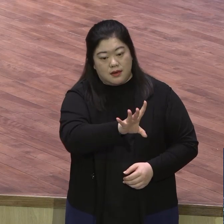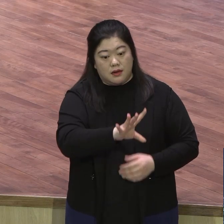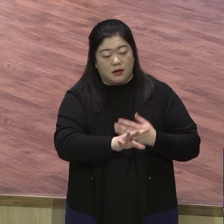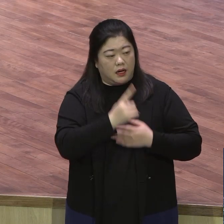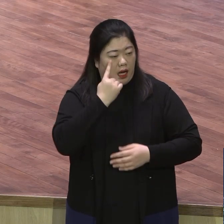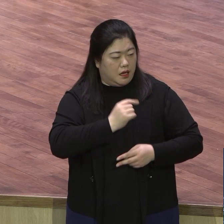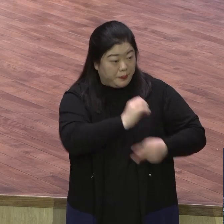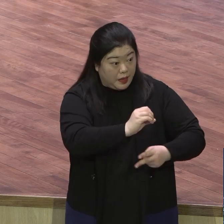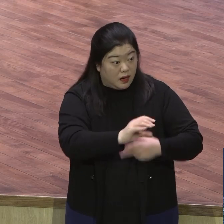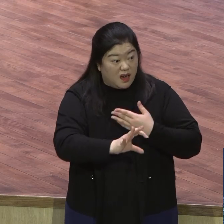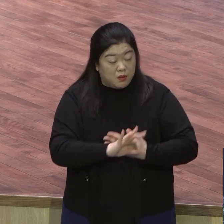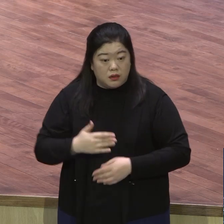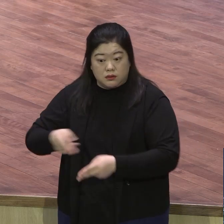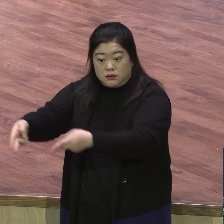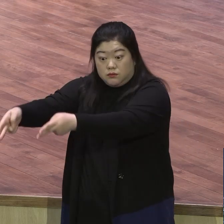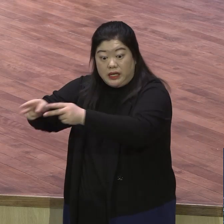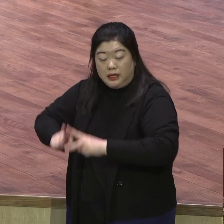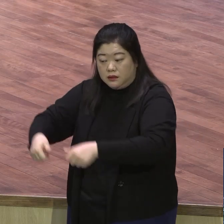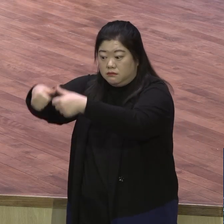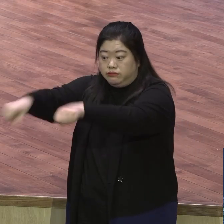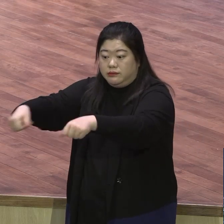죽는 겁니다. 같이 손해보는 겁니다.